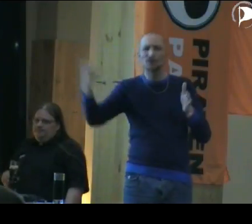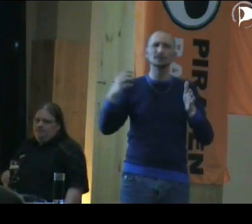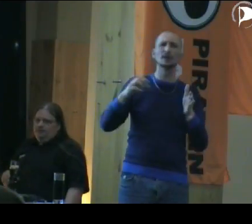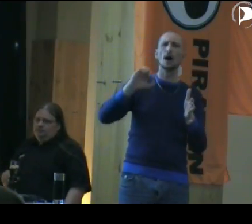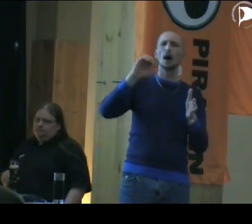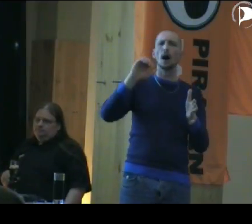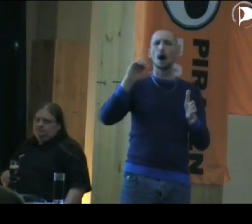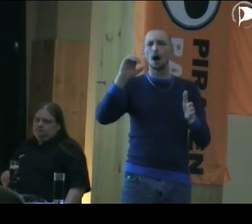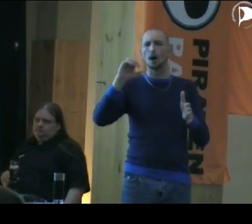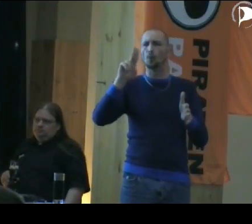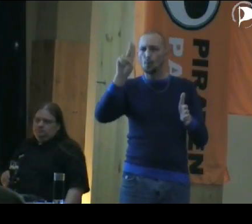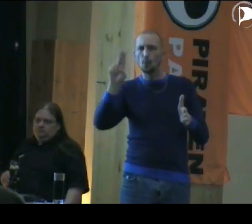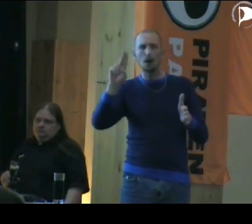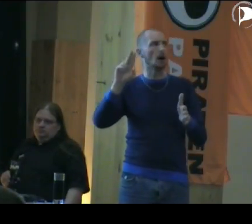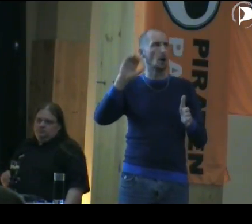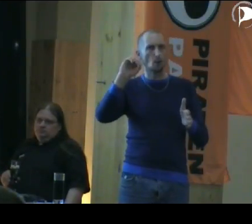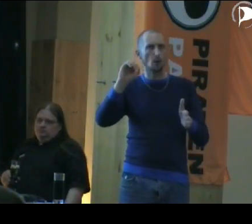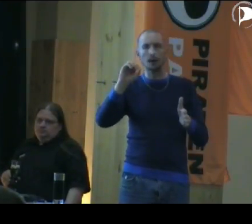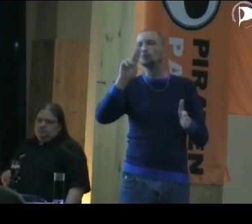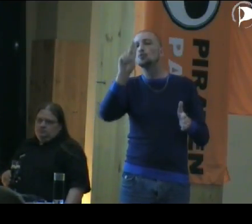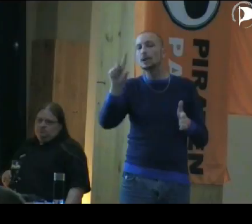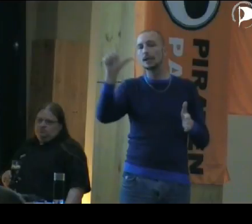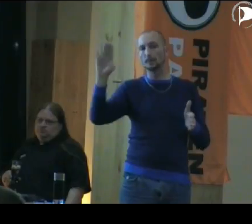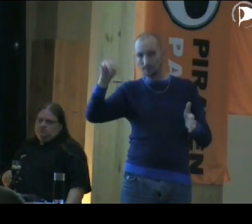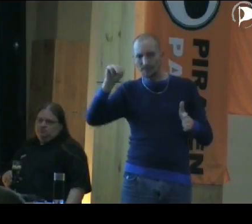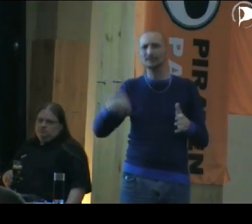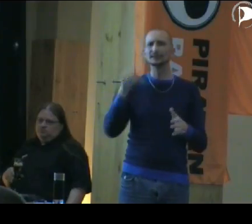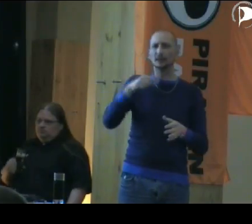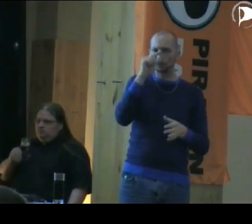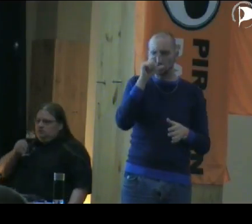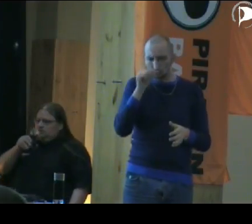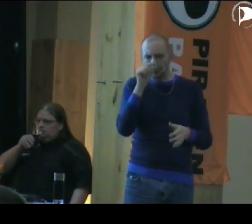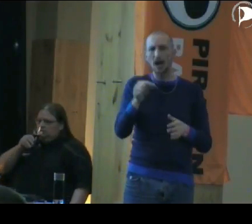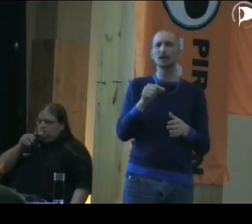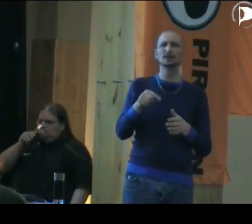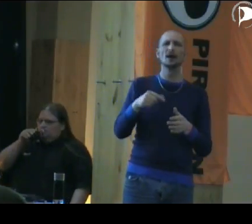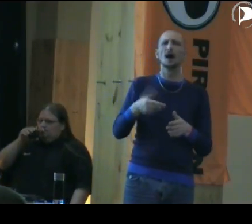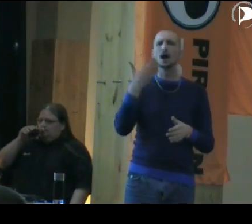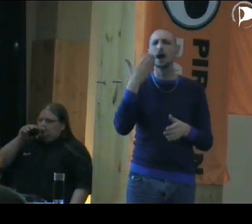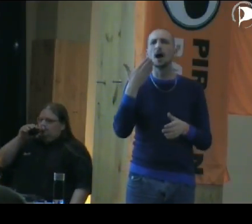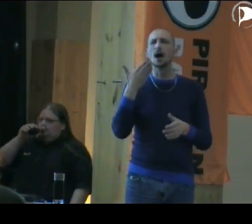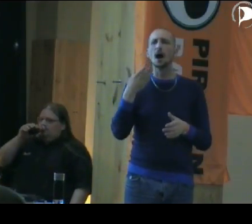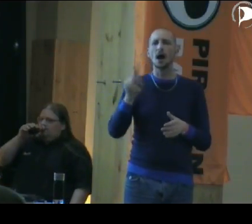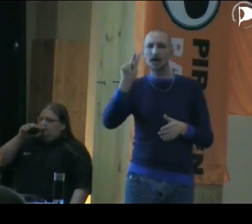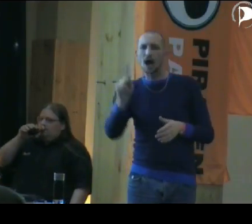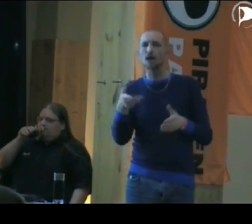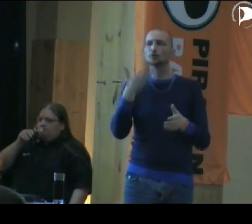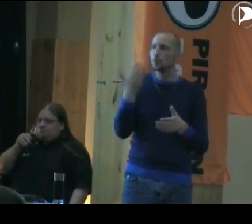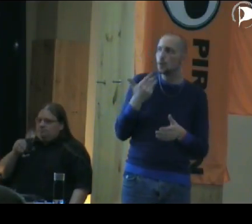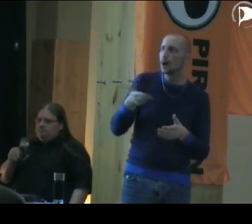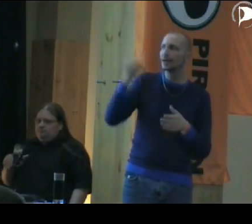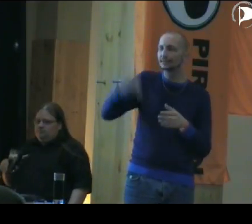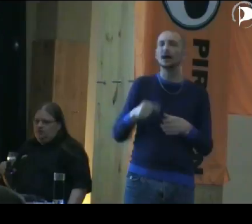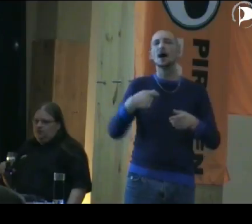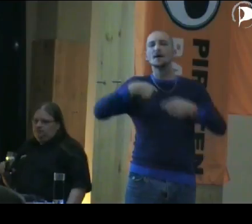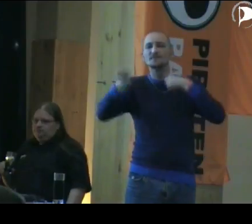göppingen fast genau stuttgart karlsruhe mannheim und dann auf antwort von dort